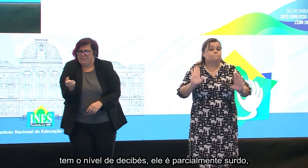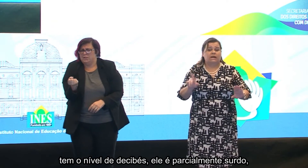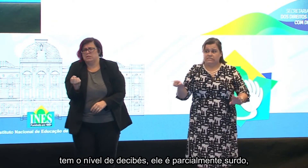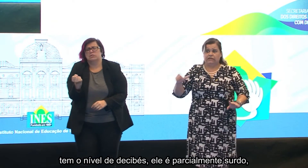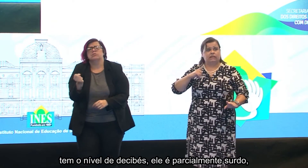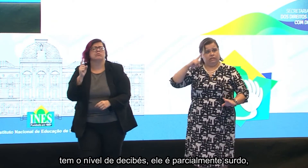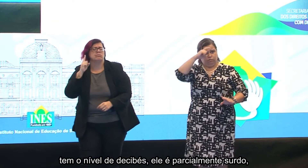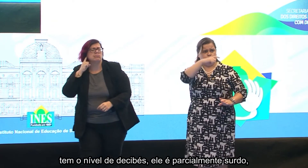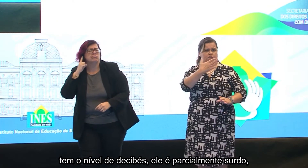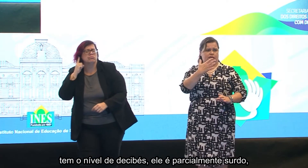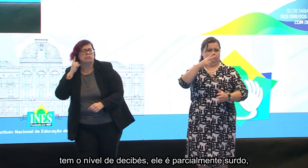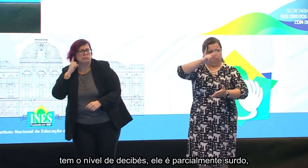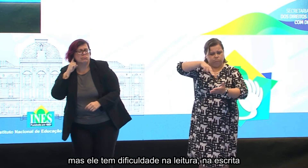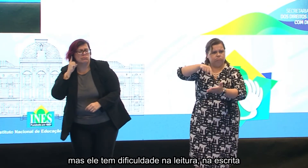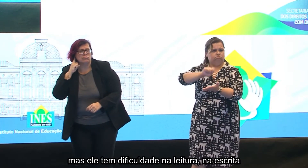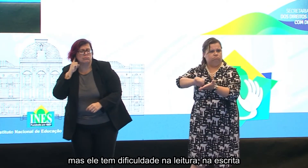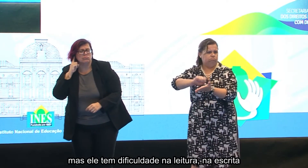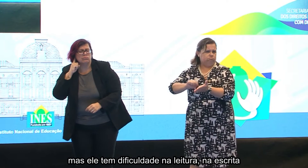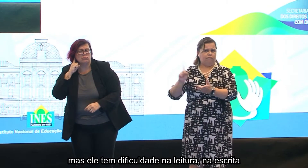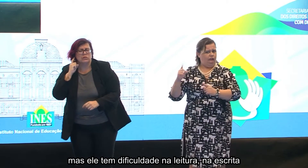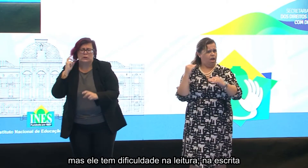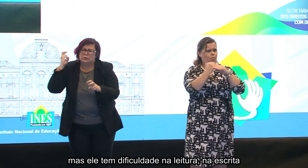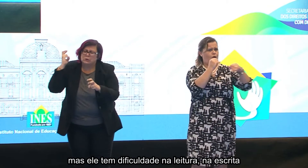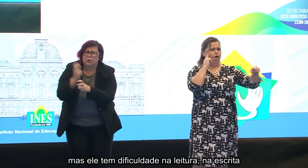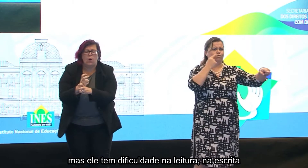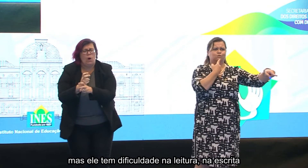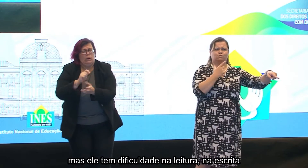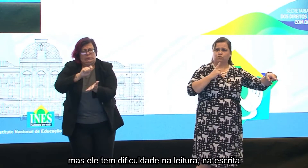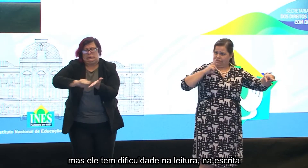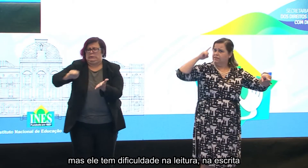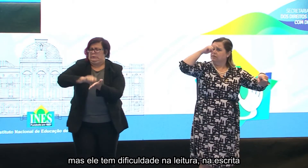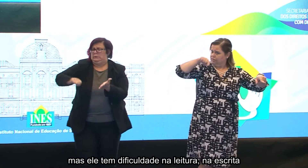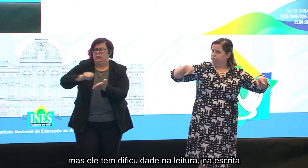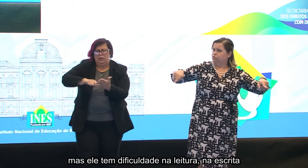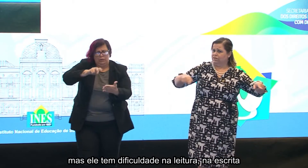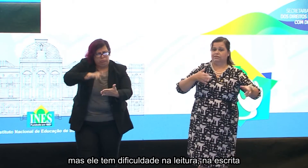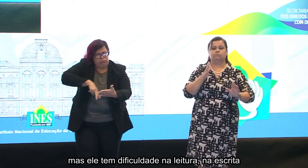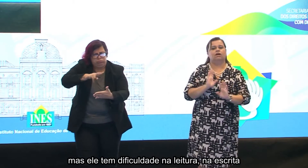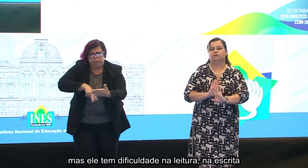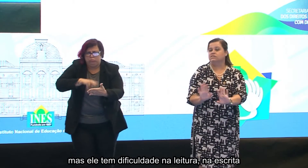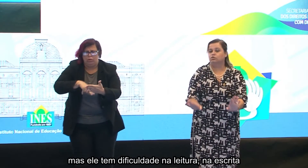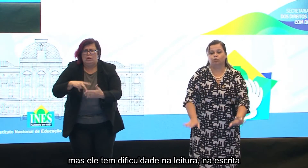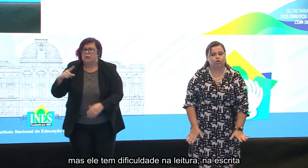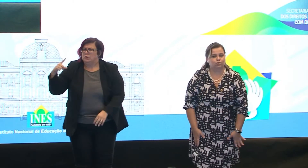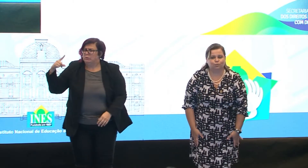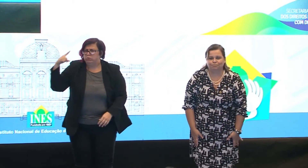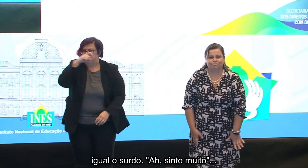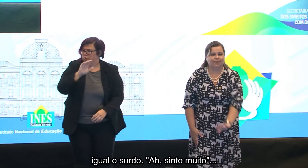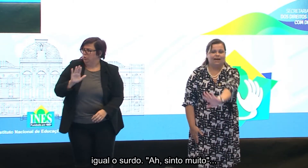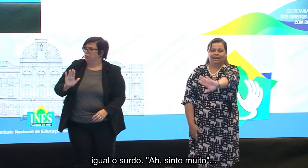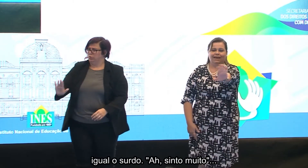surdo, parcialmente surdo. Mas ele tem dificuldade, de repente, na leitura, na escrita, igual o surdo.